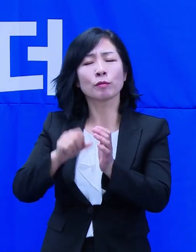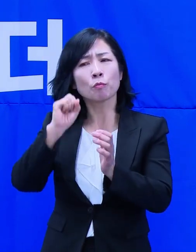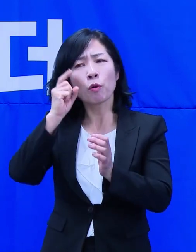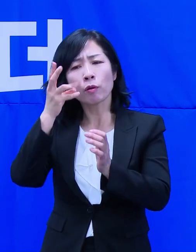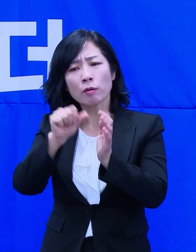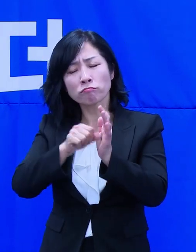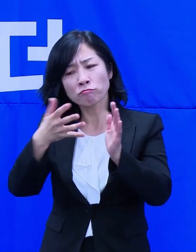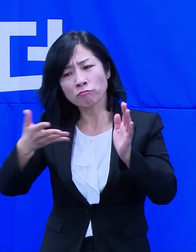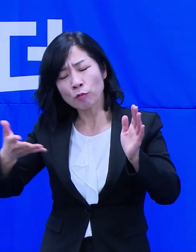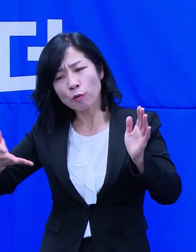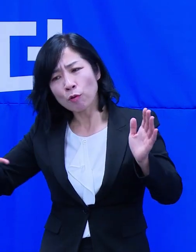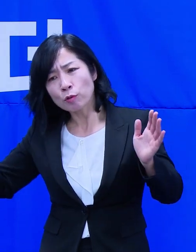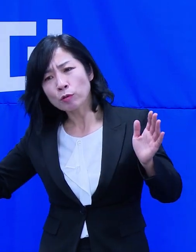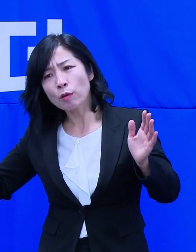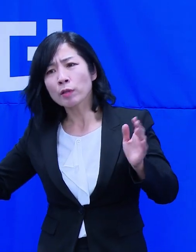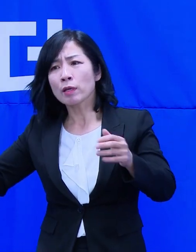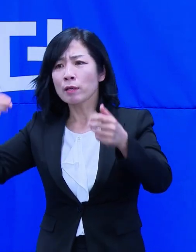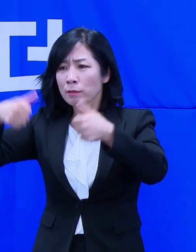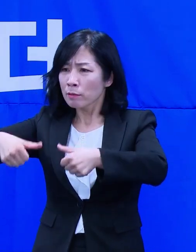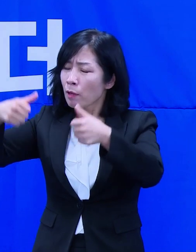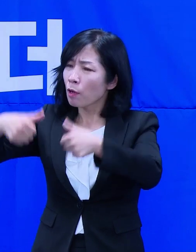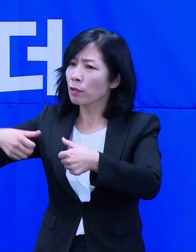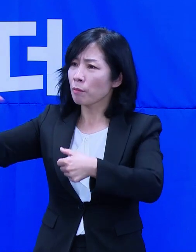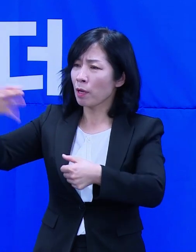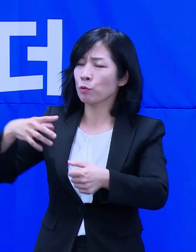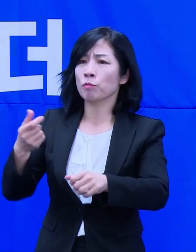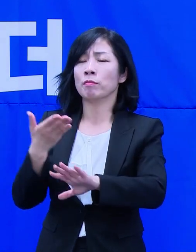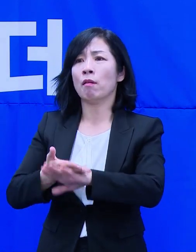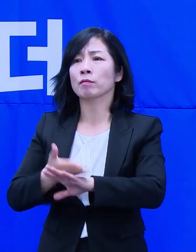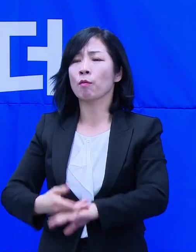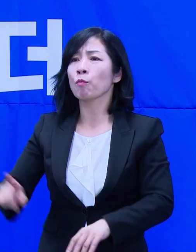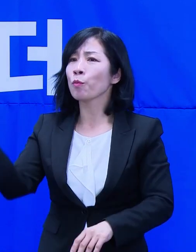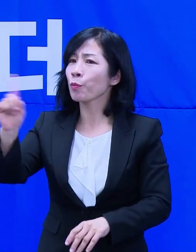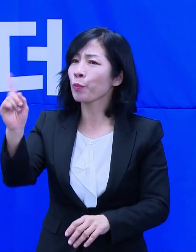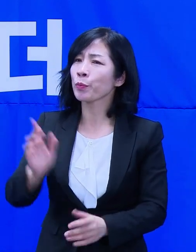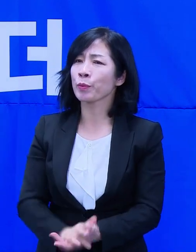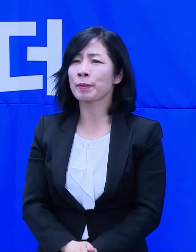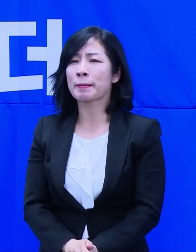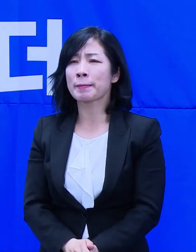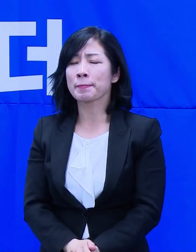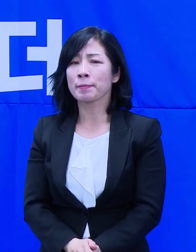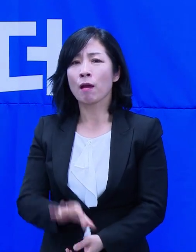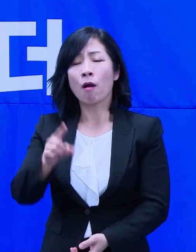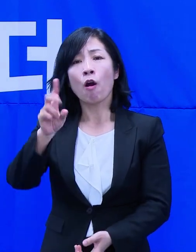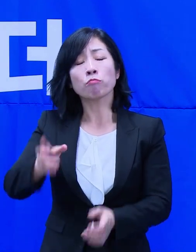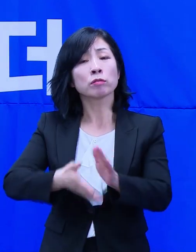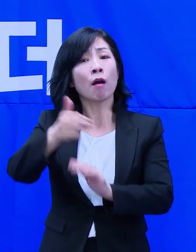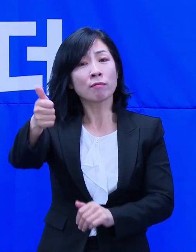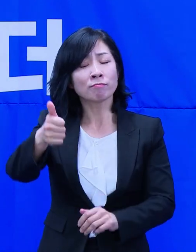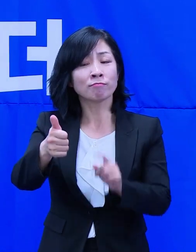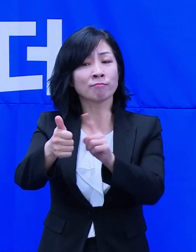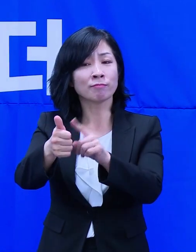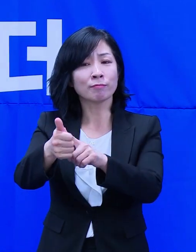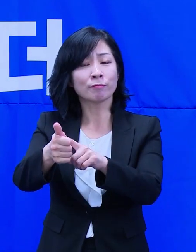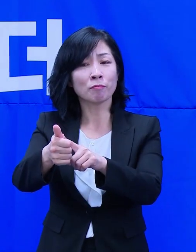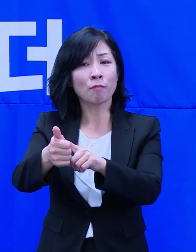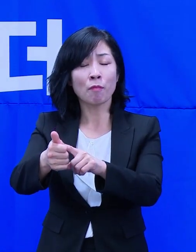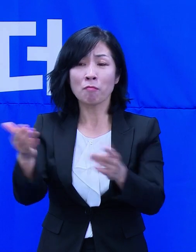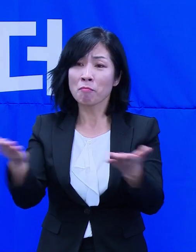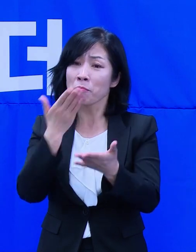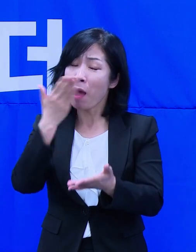지났는데 인사말이 바뀌었습니다. 어떻게 바뀌었냐면요. 엄 시장, 할만해?